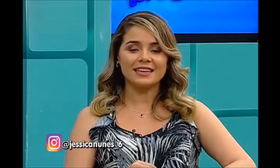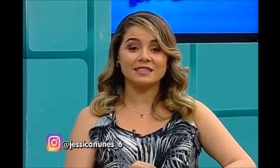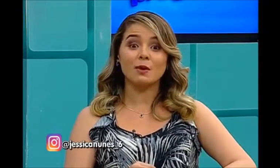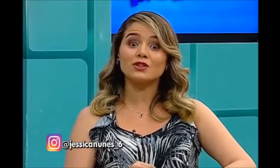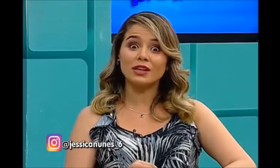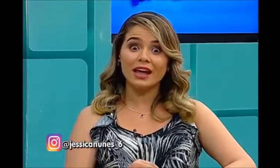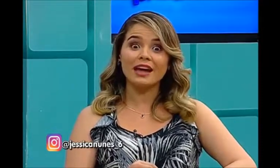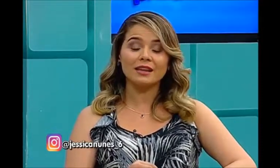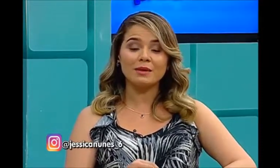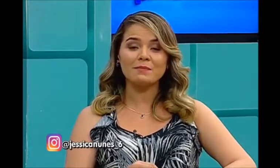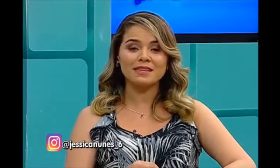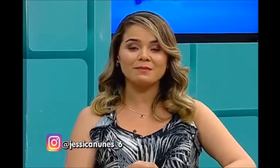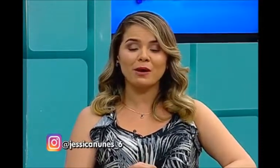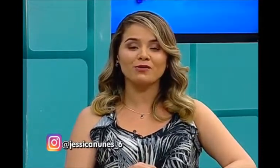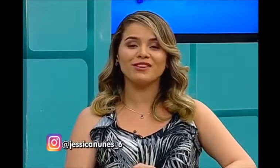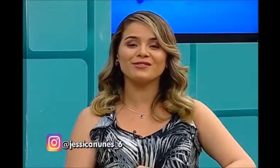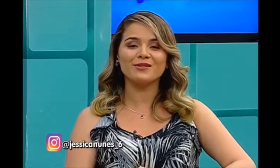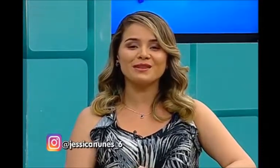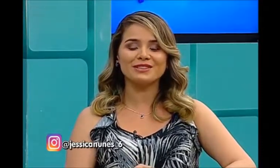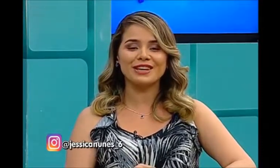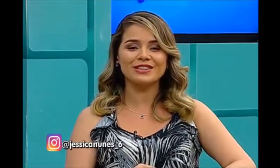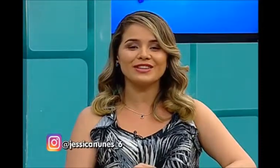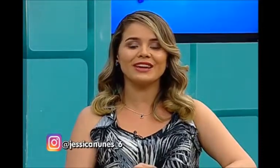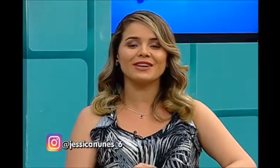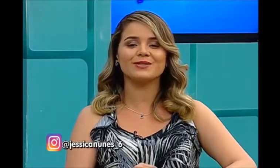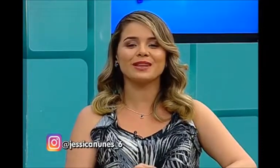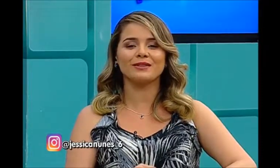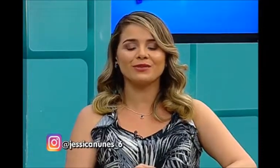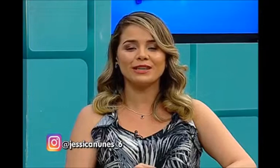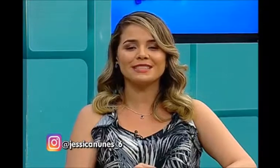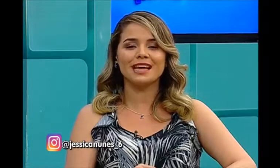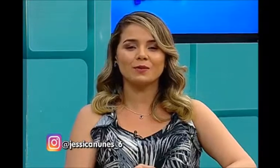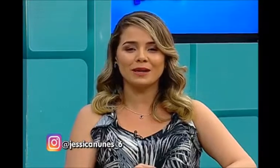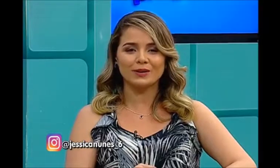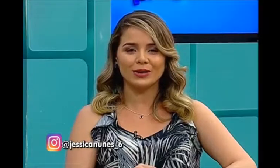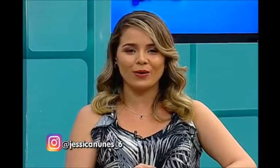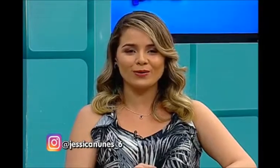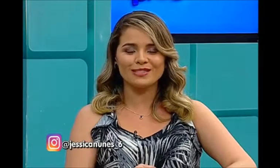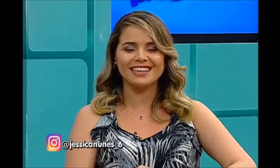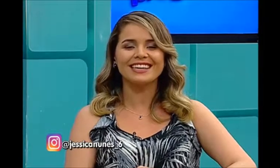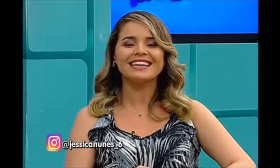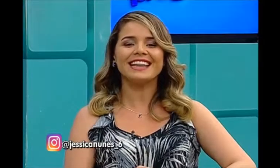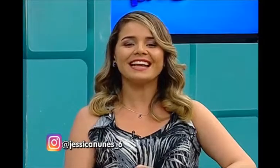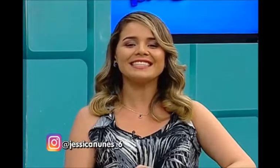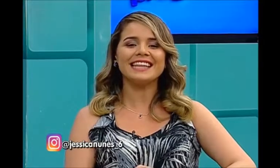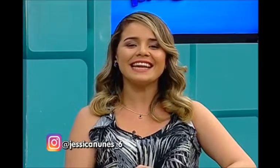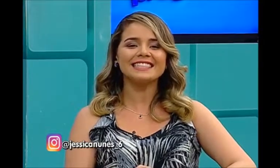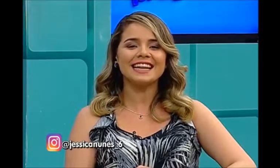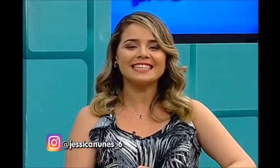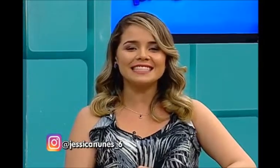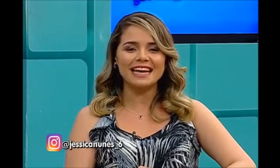@JessicaNunes_6. Pode ligar também, participar ao vivo com a gente através do telefone 0 operadora 11 3337